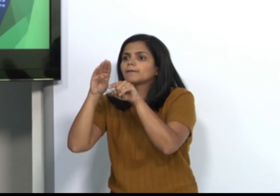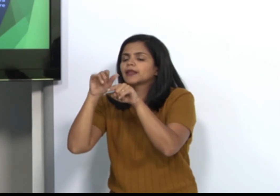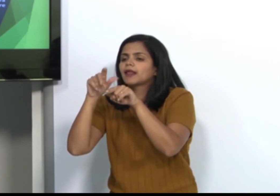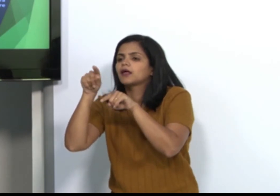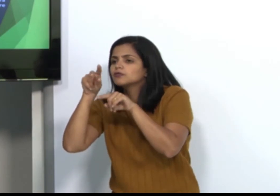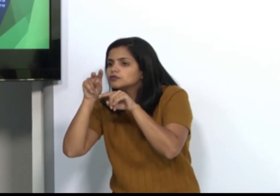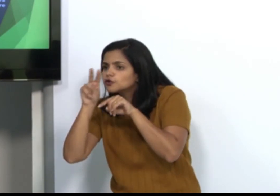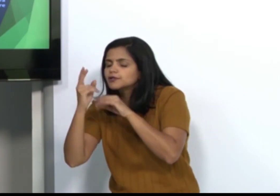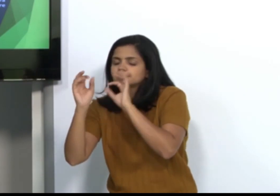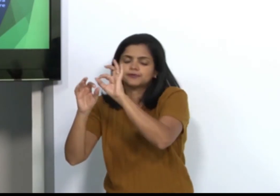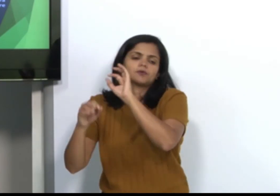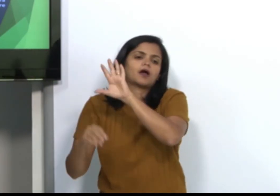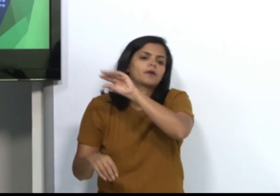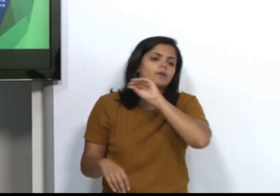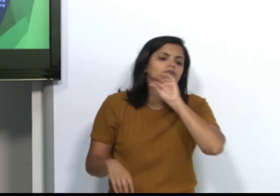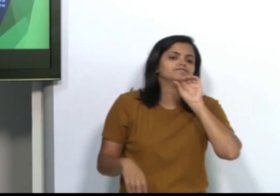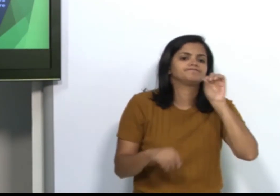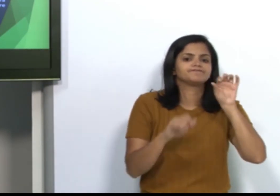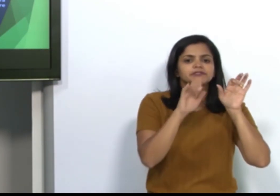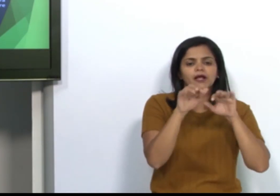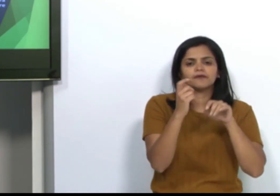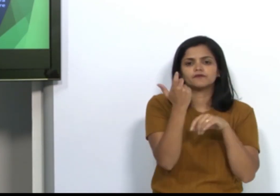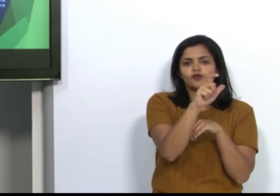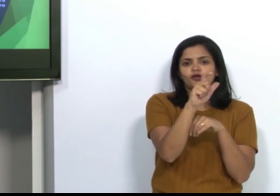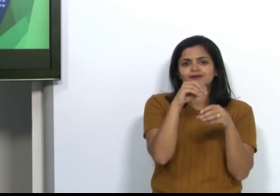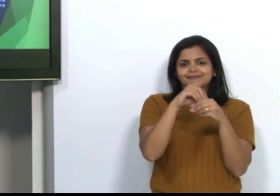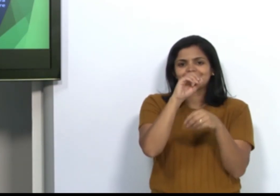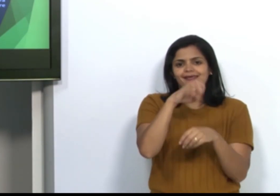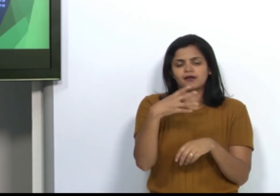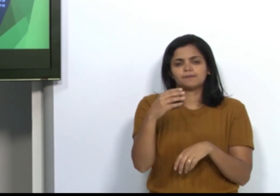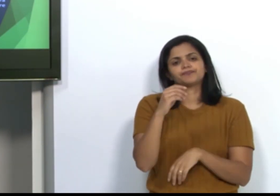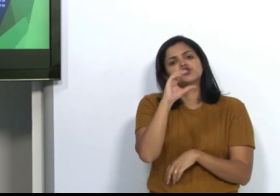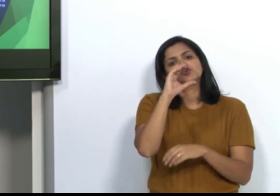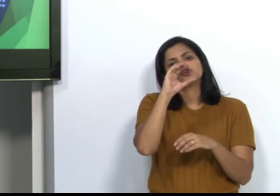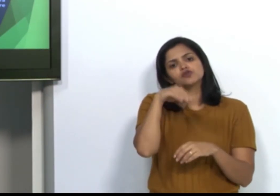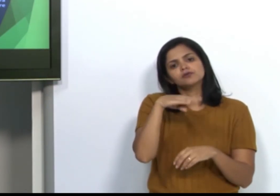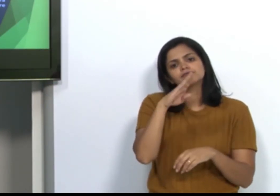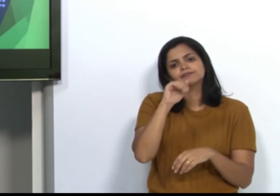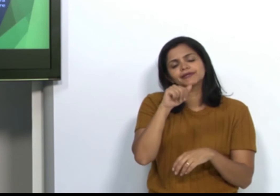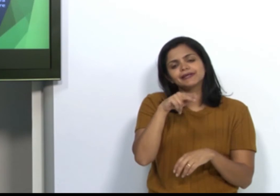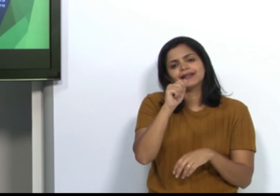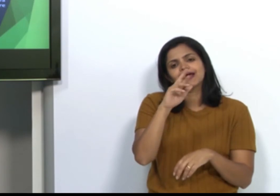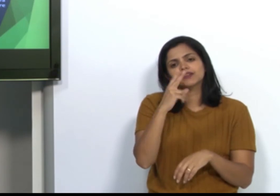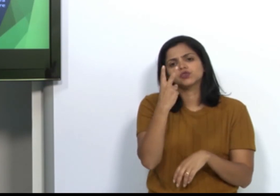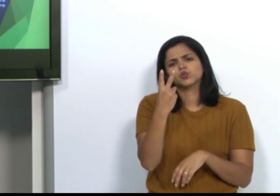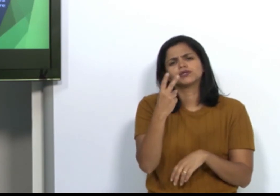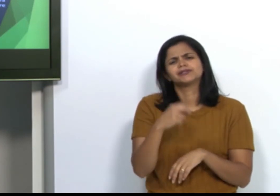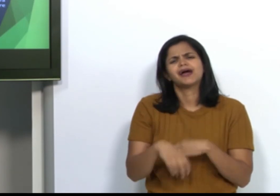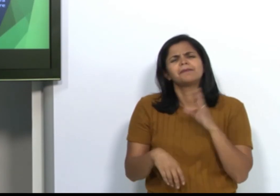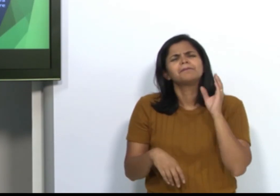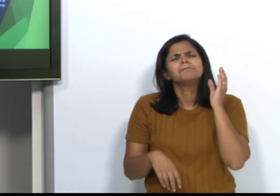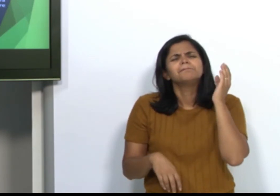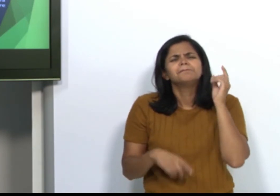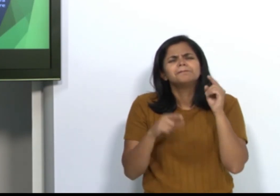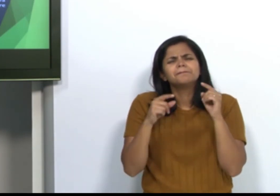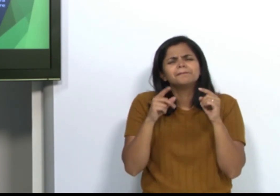Pode ter a combinação 1, combinação 2. E aí você utiliza a palavra no